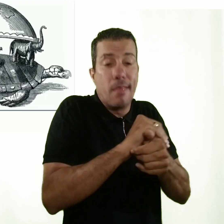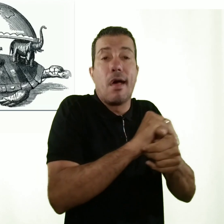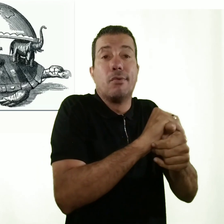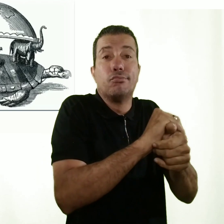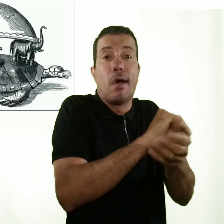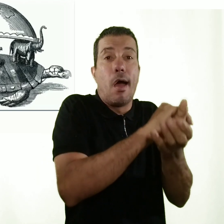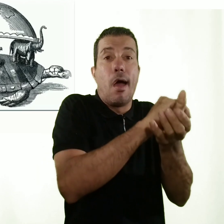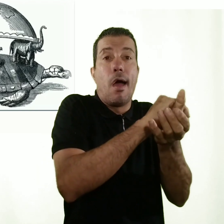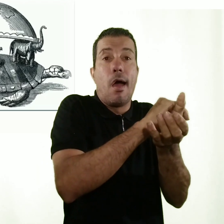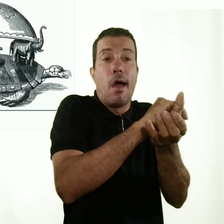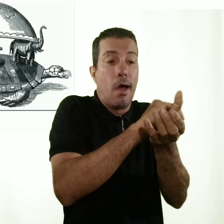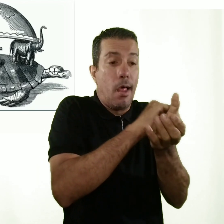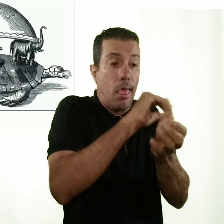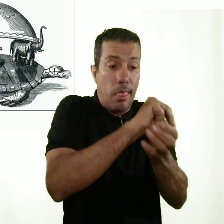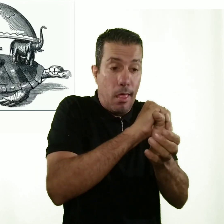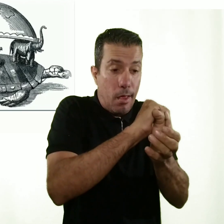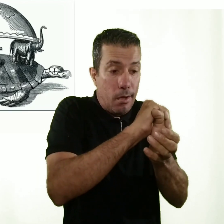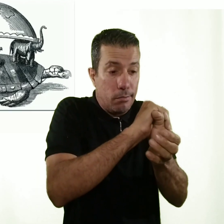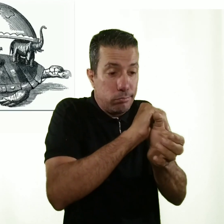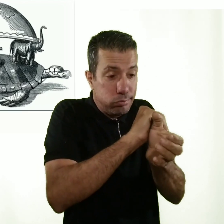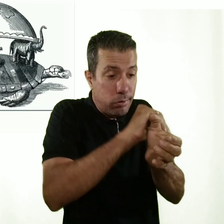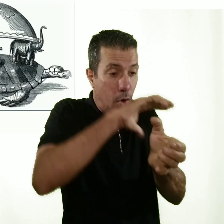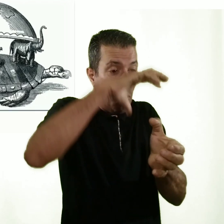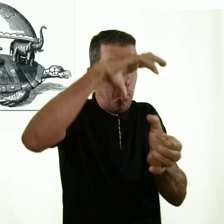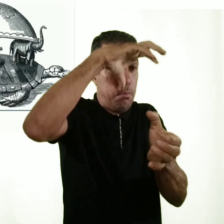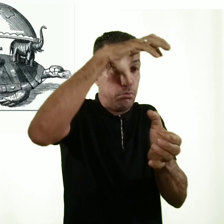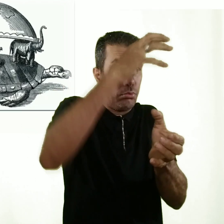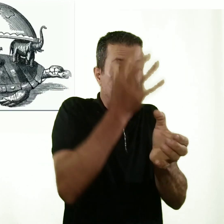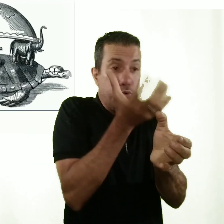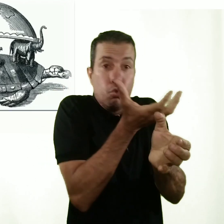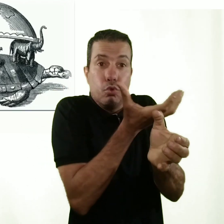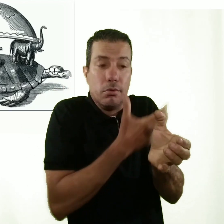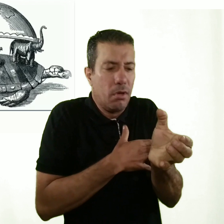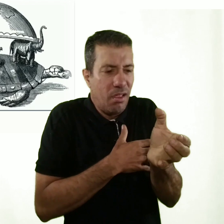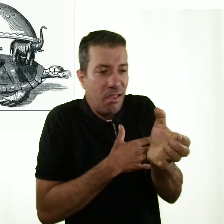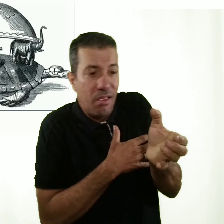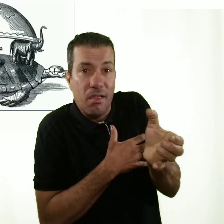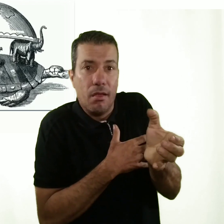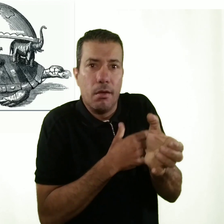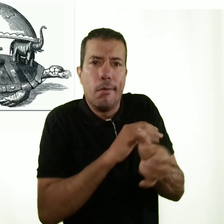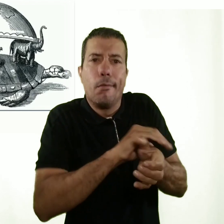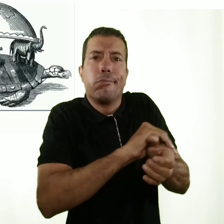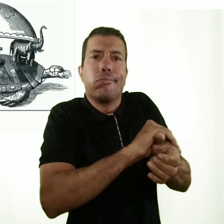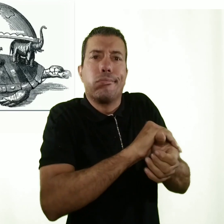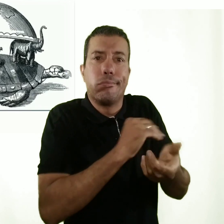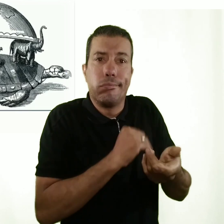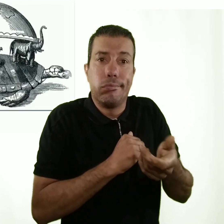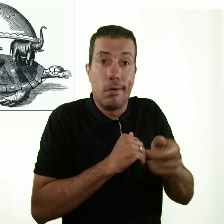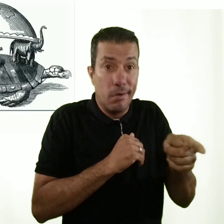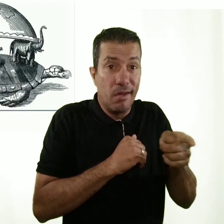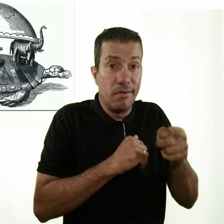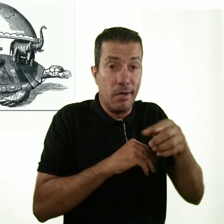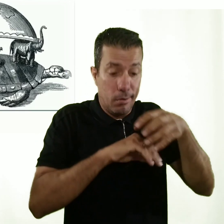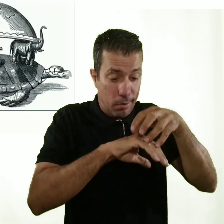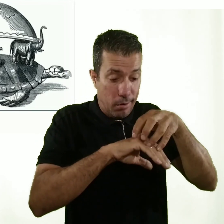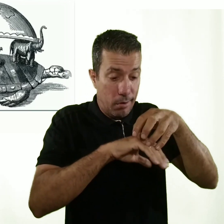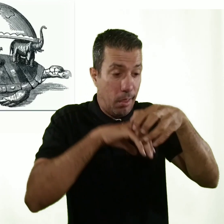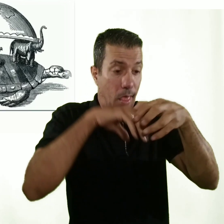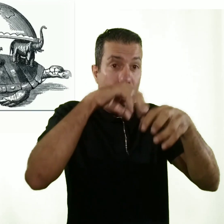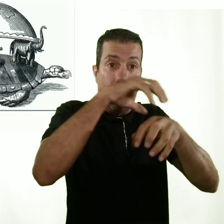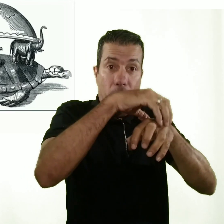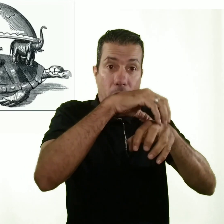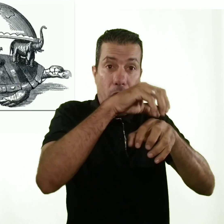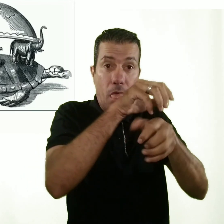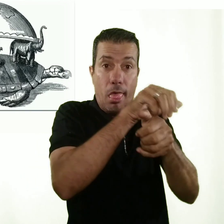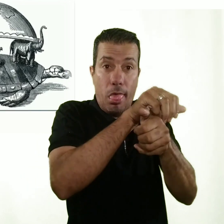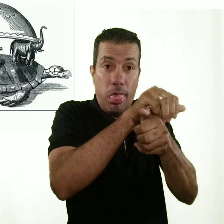os elefantes que estavam segurando a Terra. Alguém deu uma dica: a tartaruga estava sobre outra tartaruga,